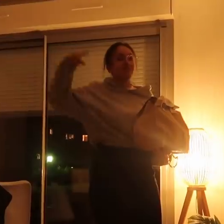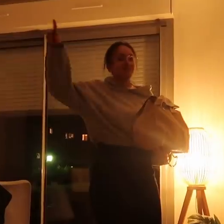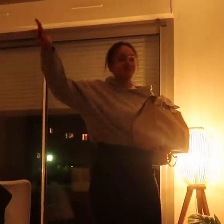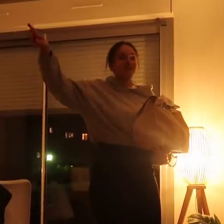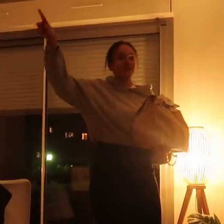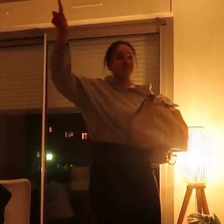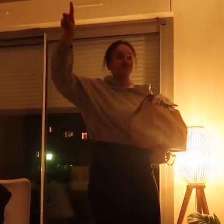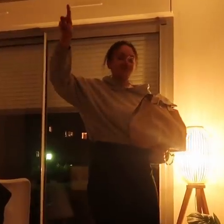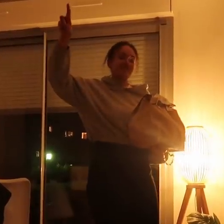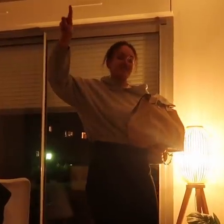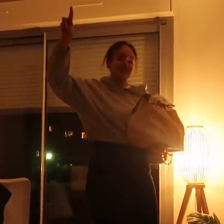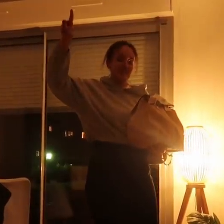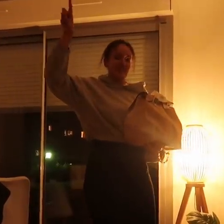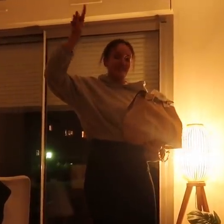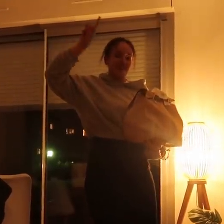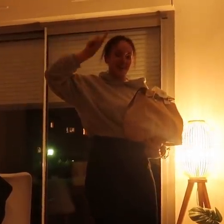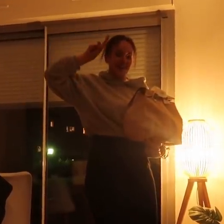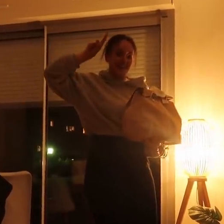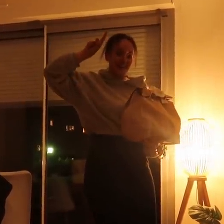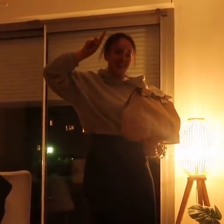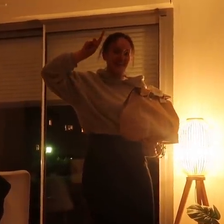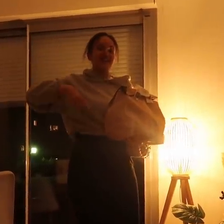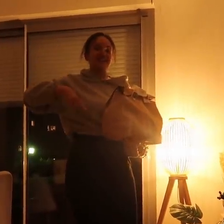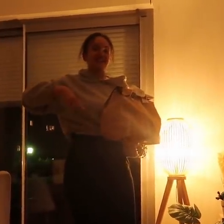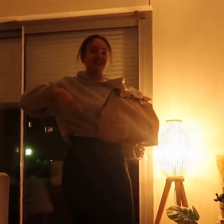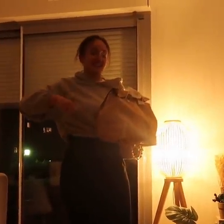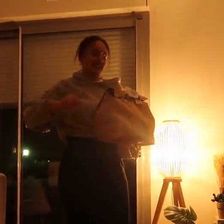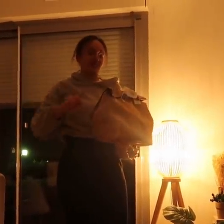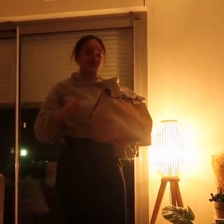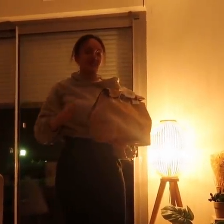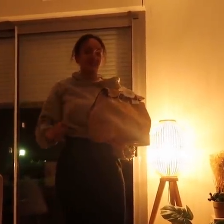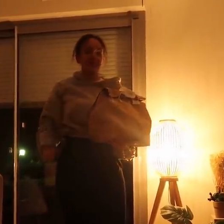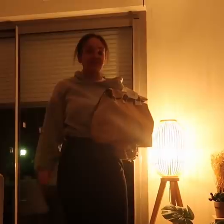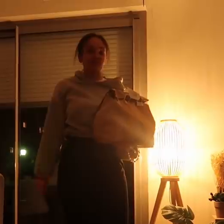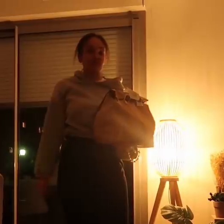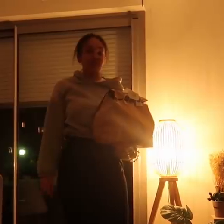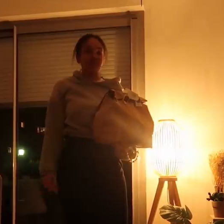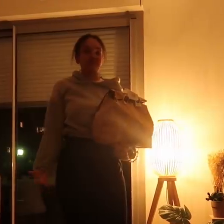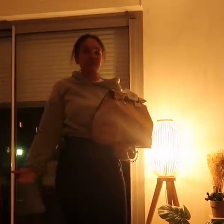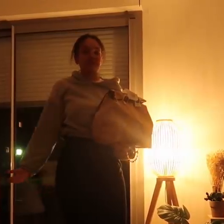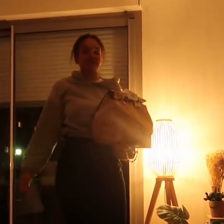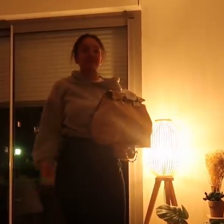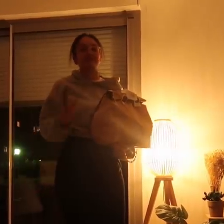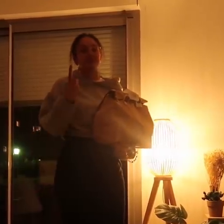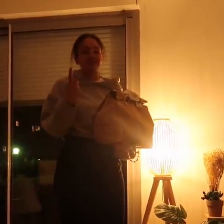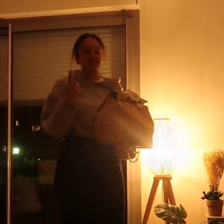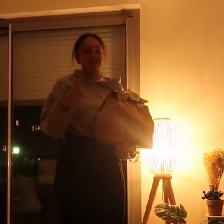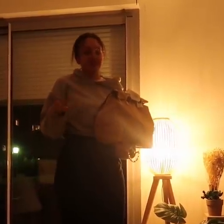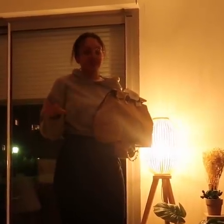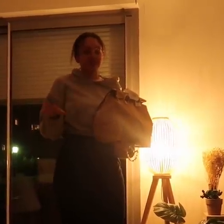partie jusqu'à. Quoi? Pour aller chercher, et j'ai attendu. Il était trop mal, j'ai réussi mon application, c'est la deuxième livraison. J'ai rien dit.